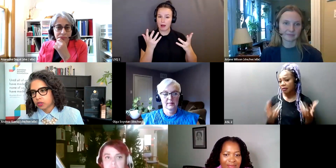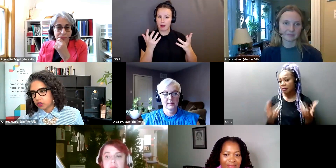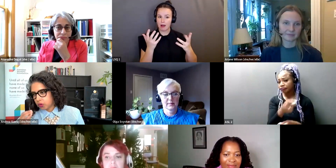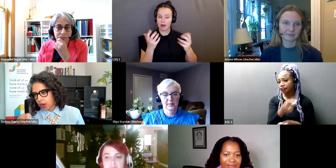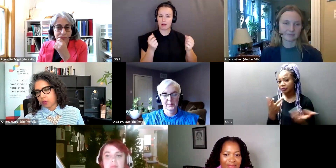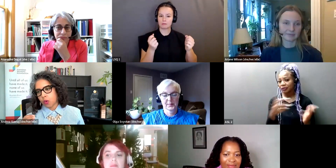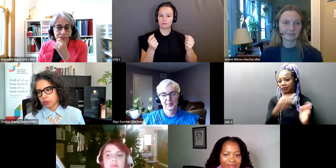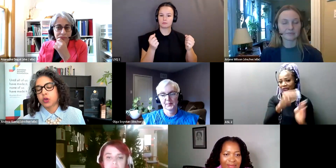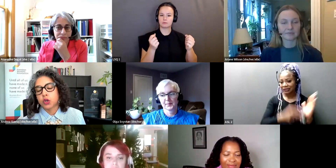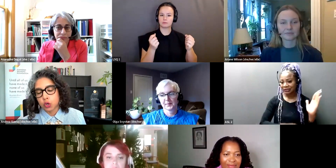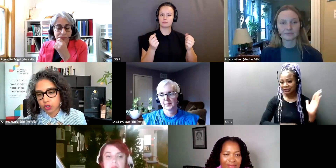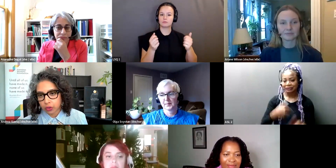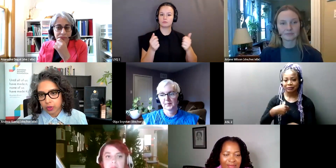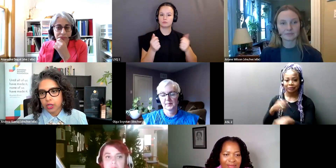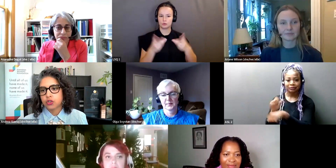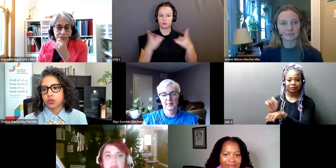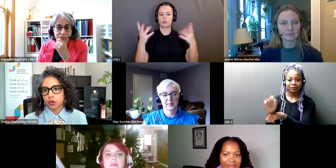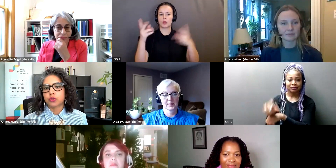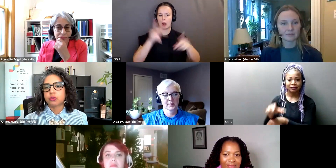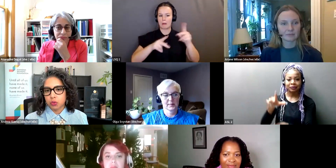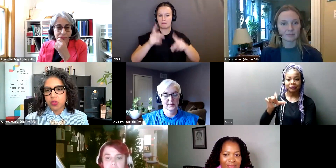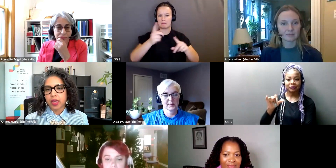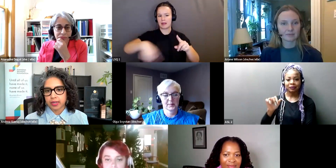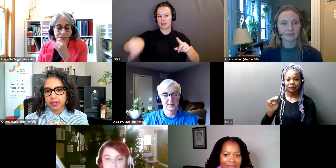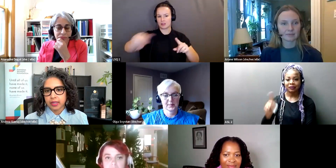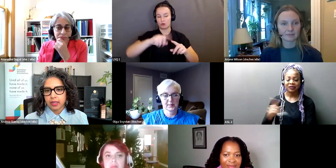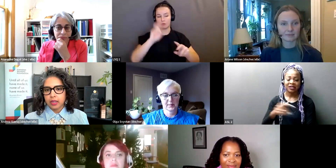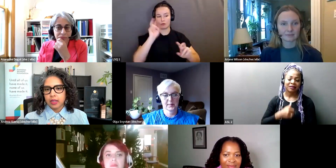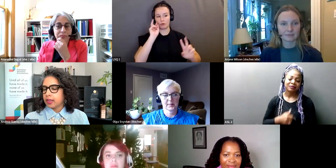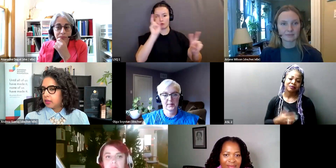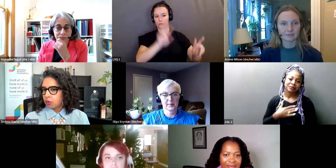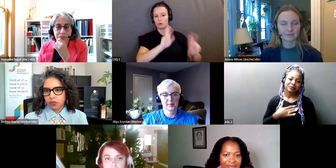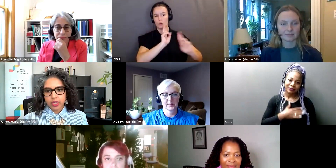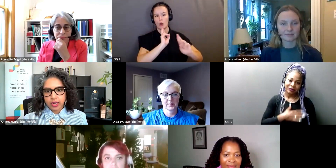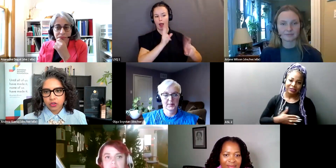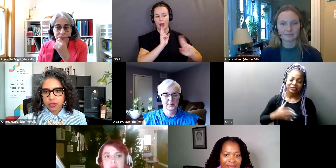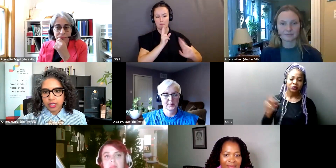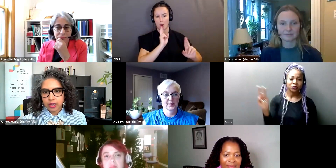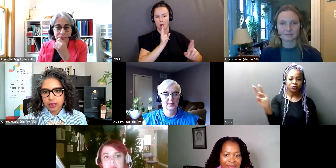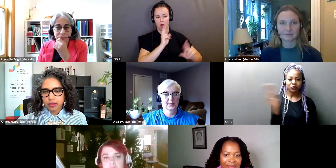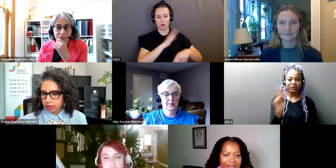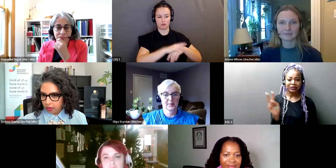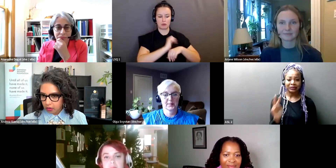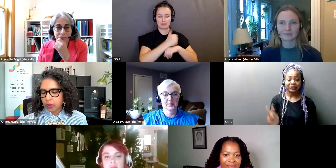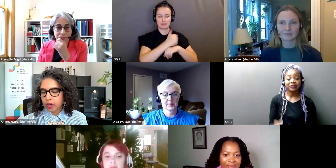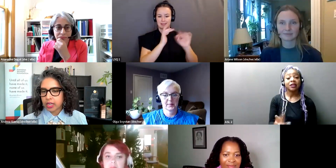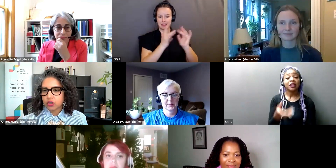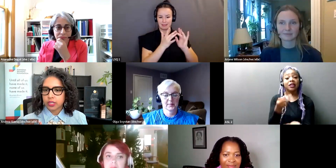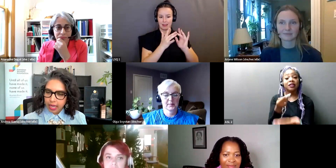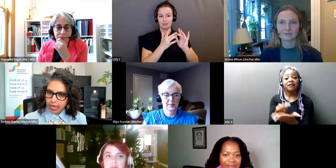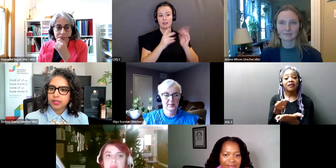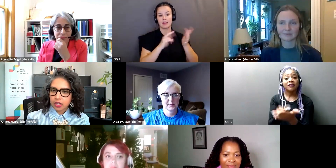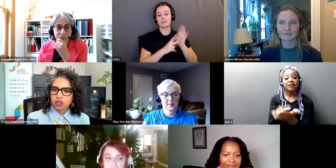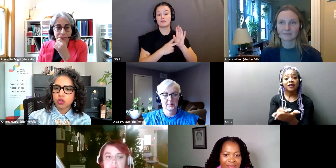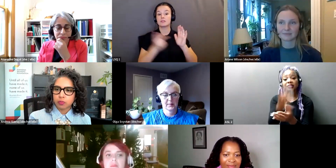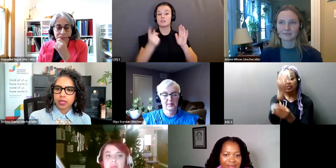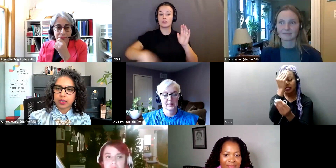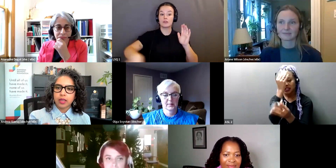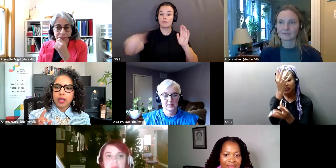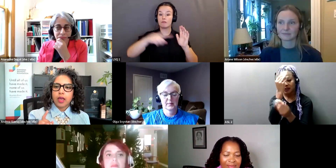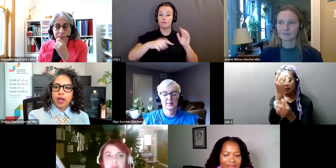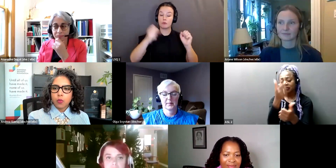vous avez consulté le rapport qui est en ligne. Le lien est dans la boîte de clavardage. Donc, je vous invite à regarder